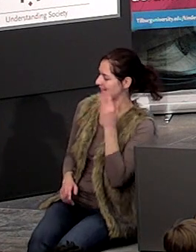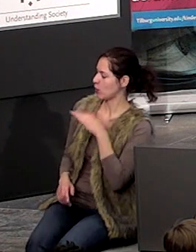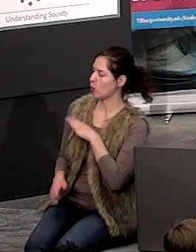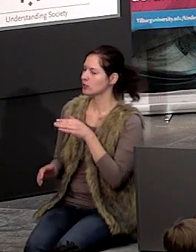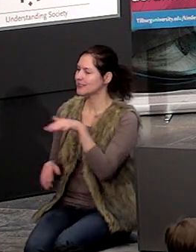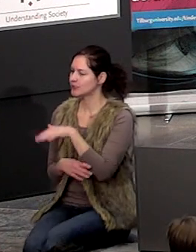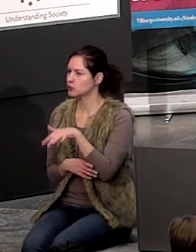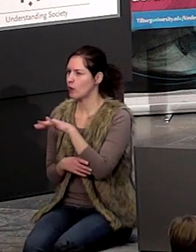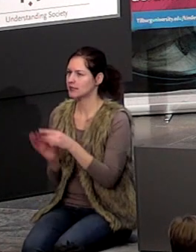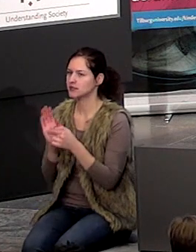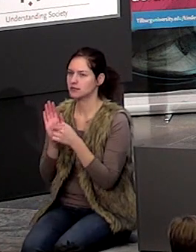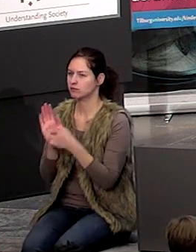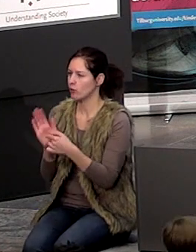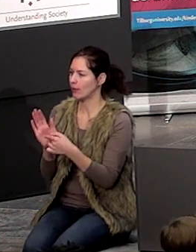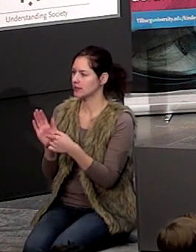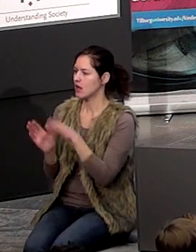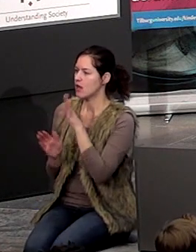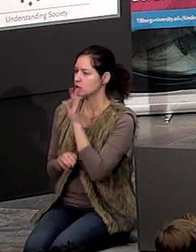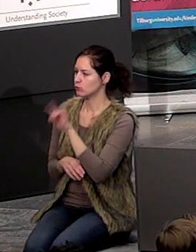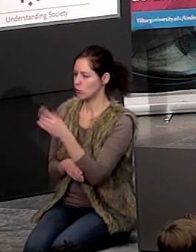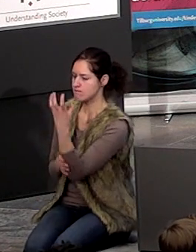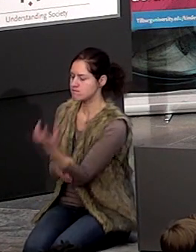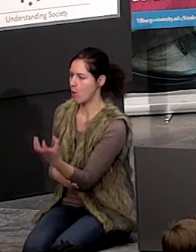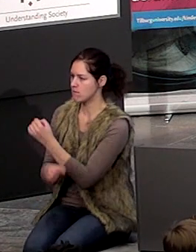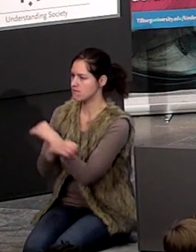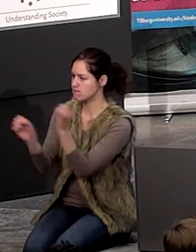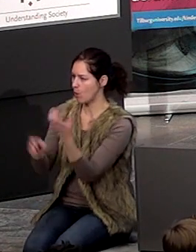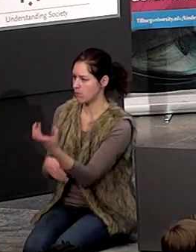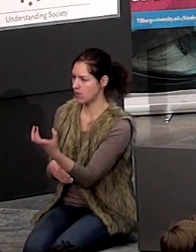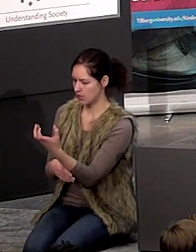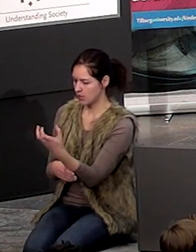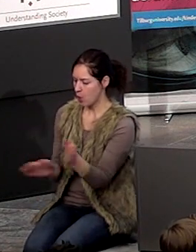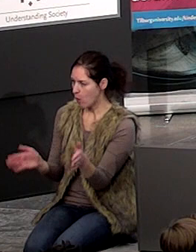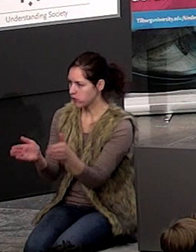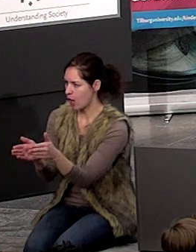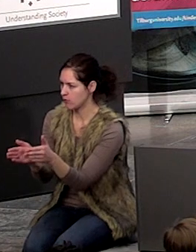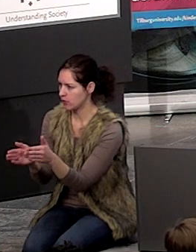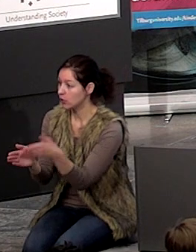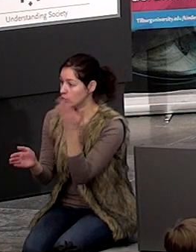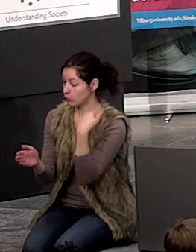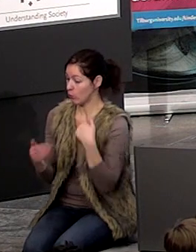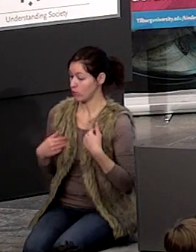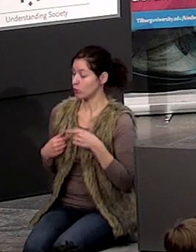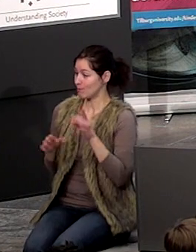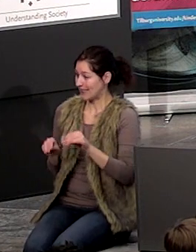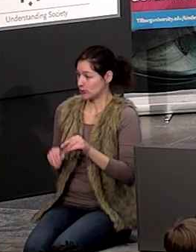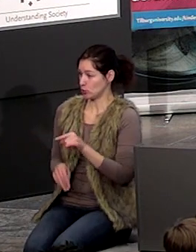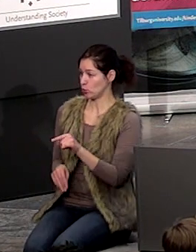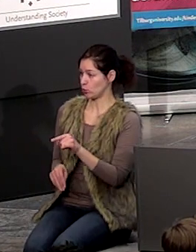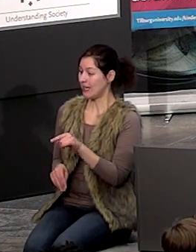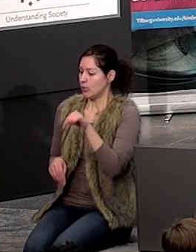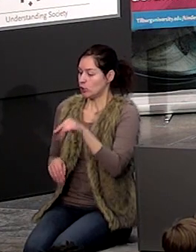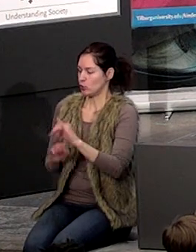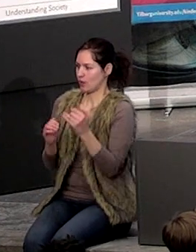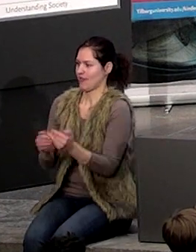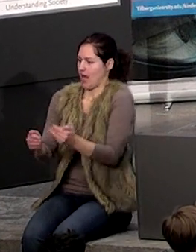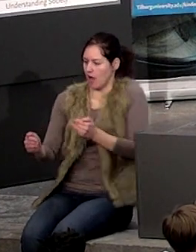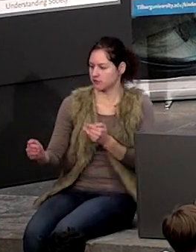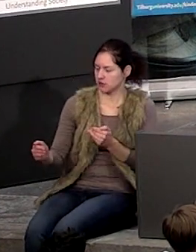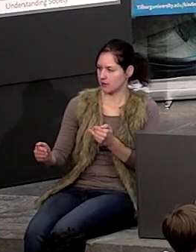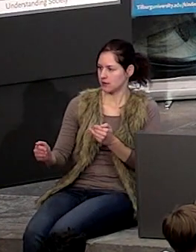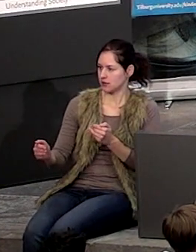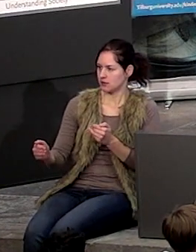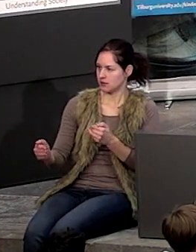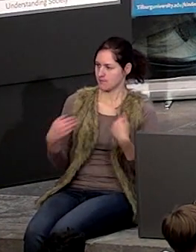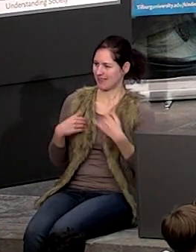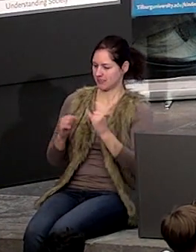als er een bom opgeruimd moet worden, dat werd vroeger door mensen gedaan en dat ging ook hartstikke vaak fout, dat wordt nu echt vanaf afstand door robots